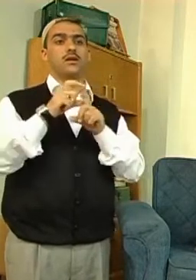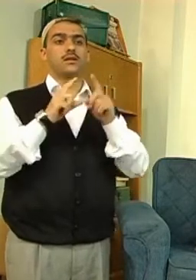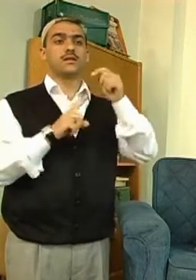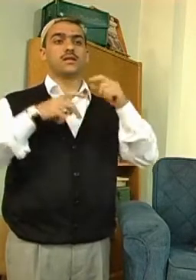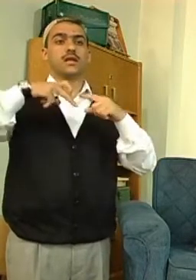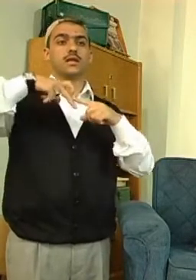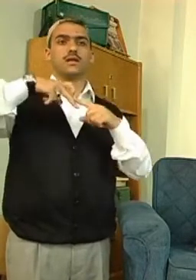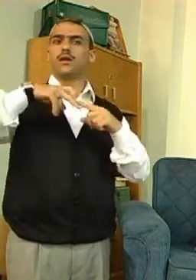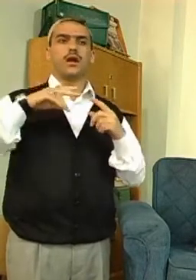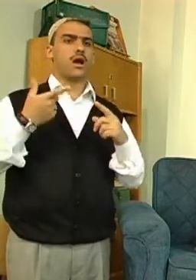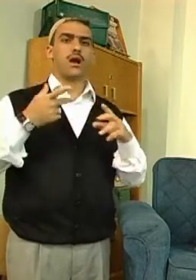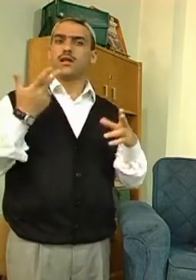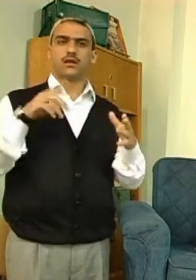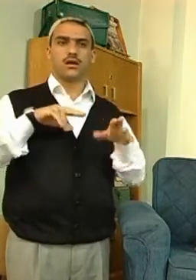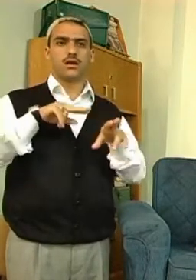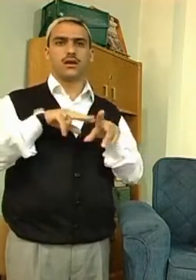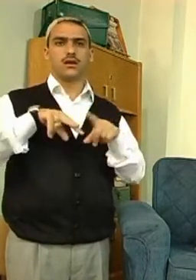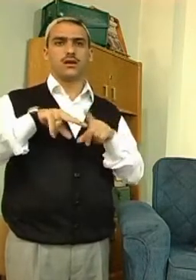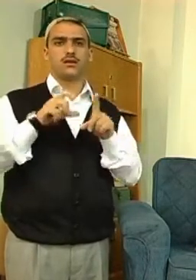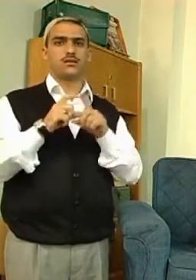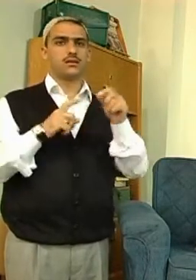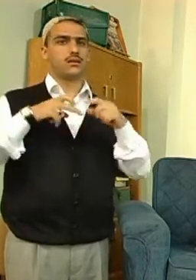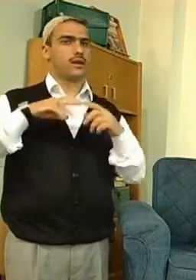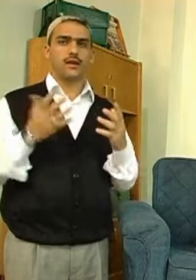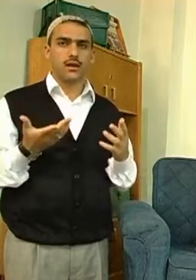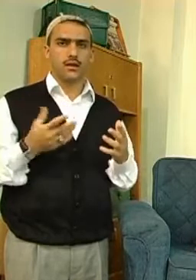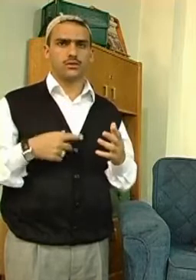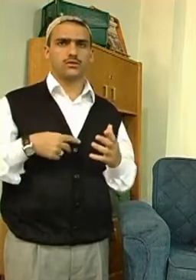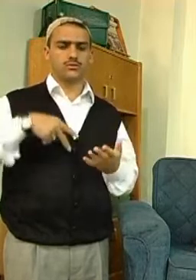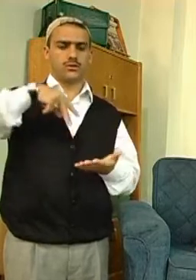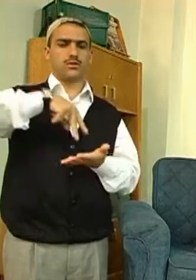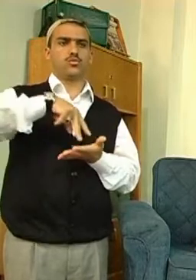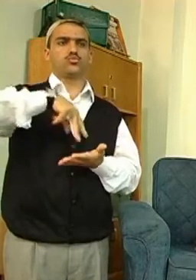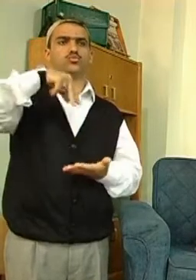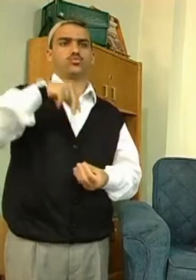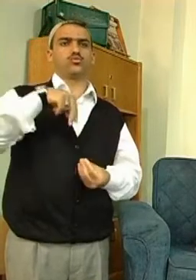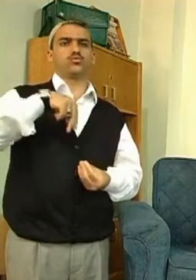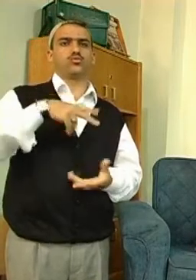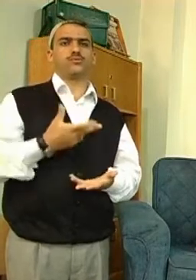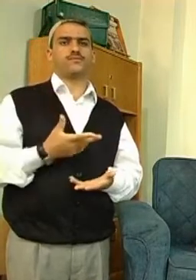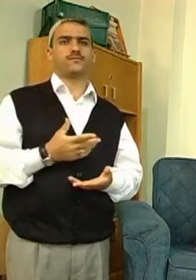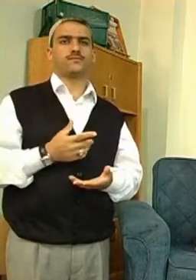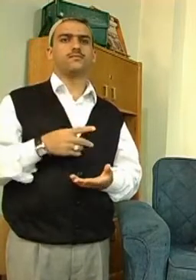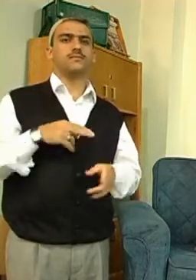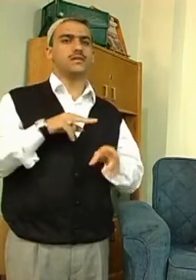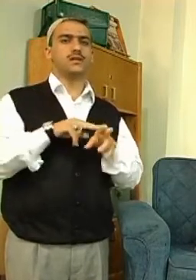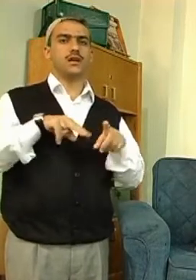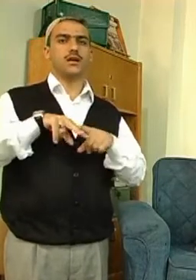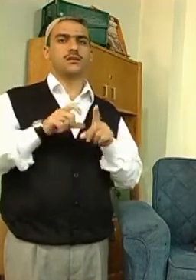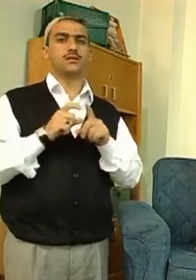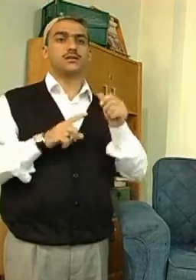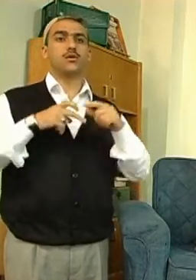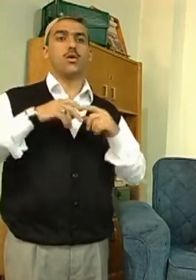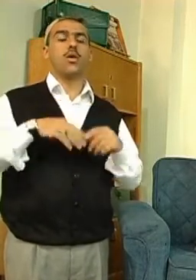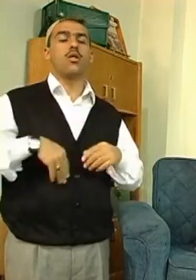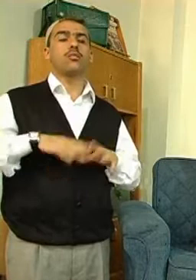Yani insan marifetullah'da en ileri dereceye gelecek şekilde cihazlandırılmış yani. Ahsen takvim